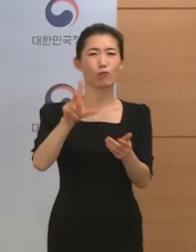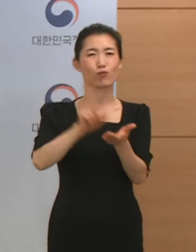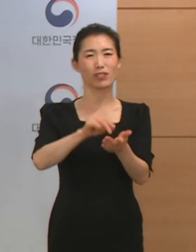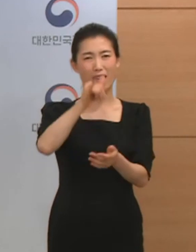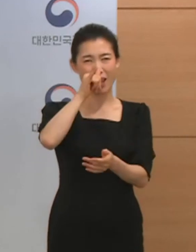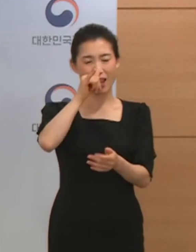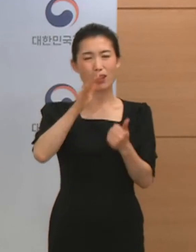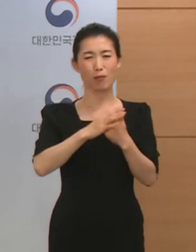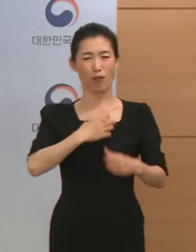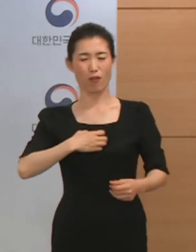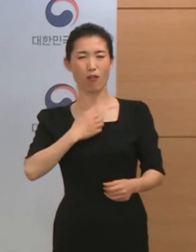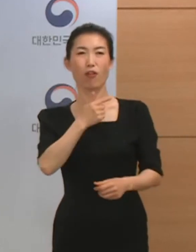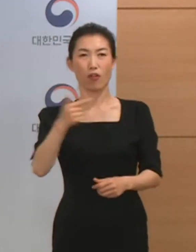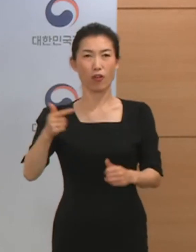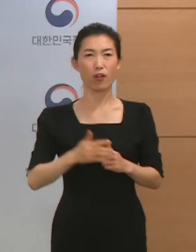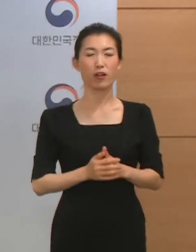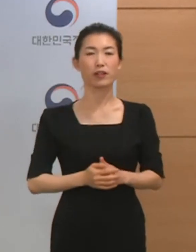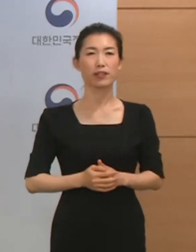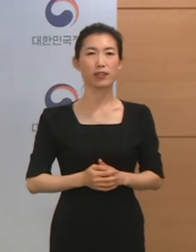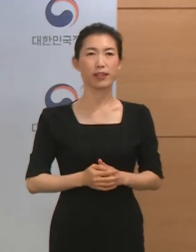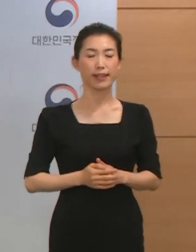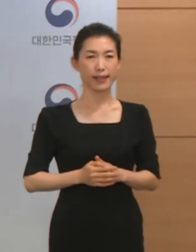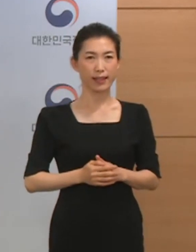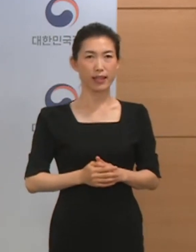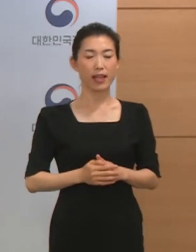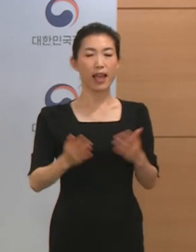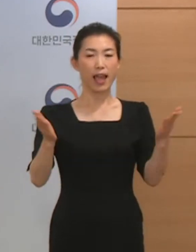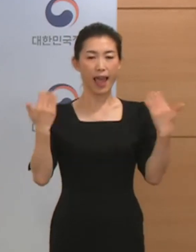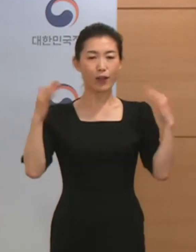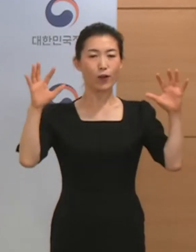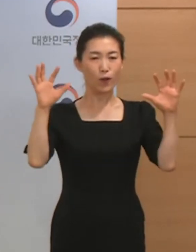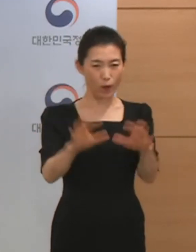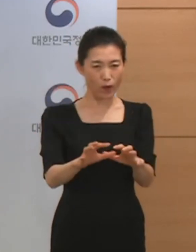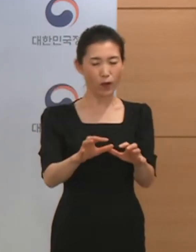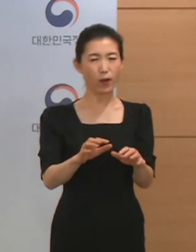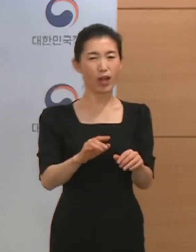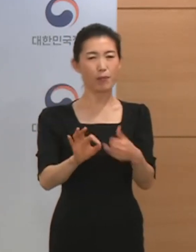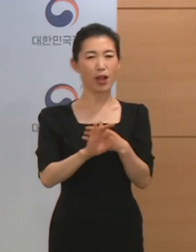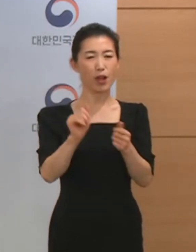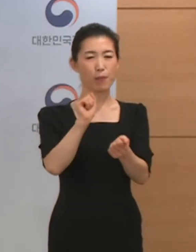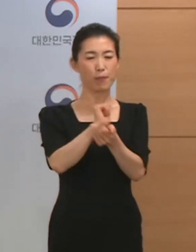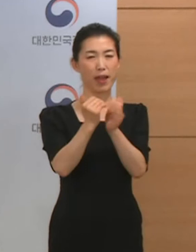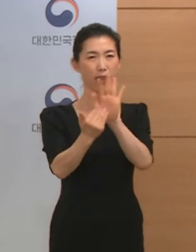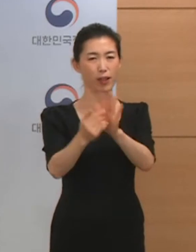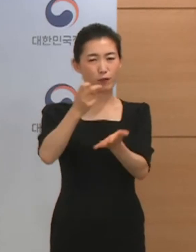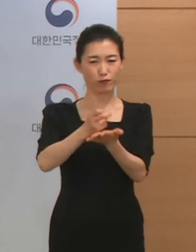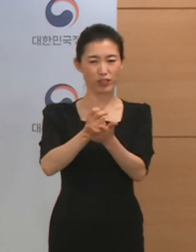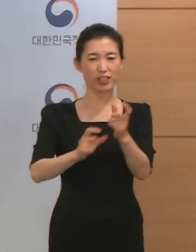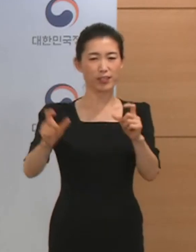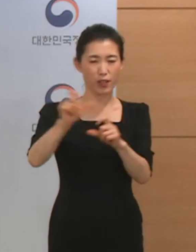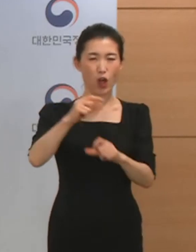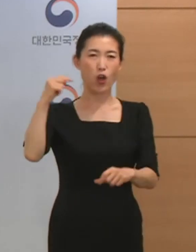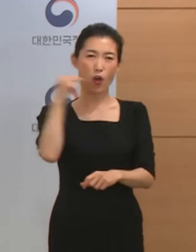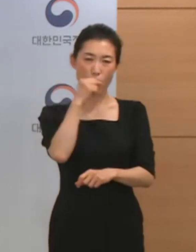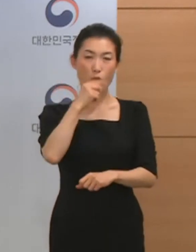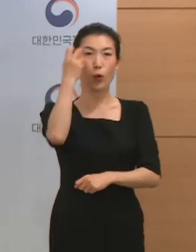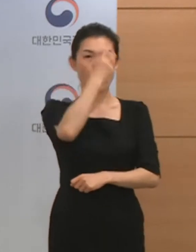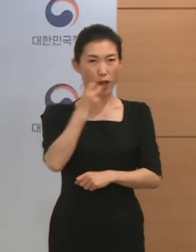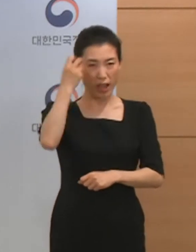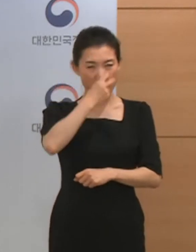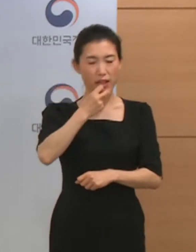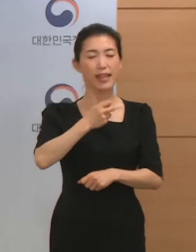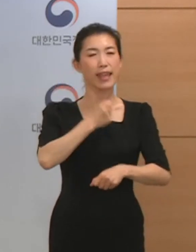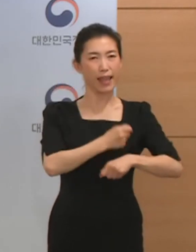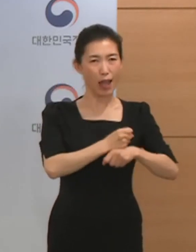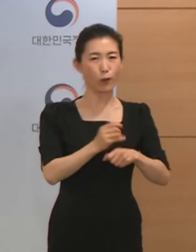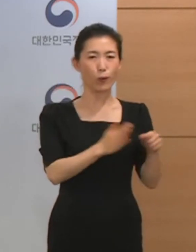따라서 코로나19의 감염은 좀 철저히 잘 방어하더라도 지금보다 좀 더 교육 현장에서의 교육과